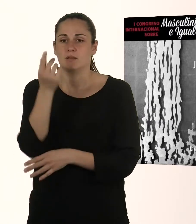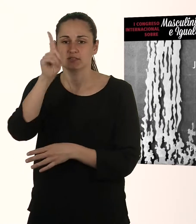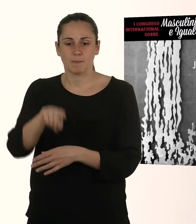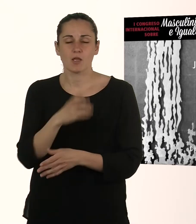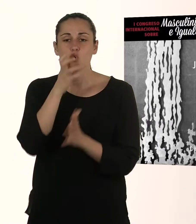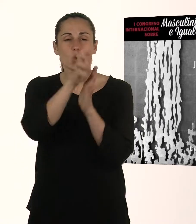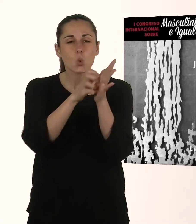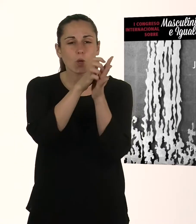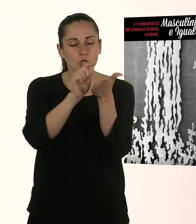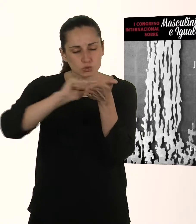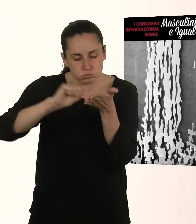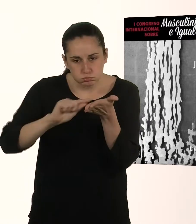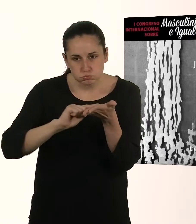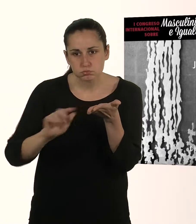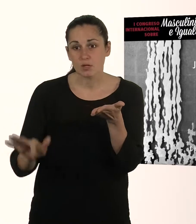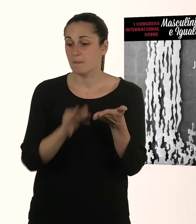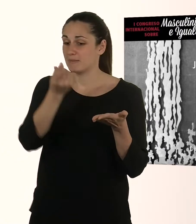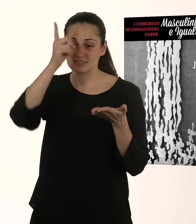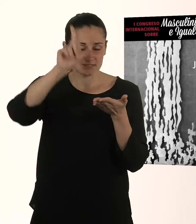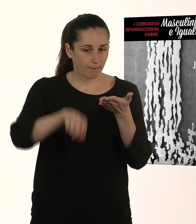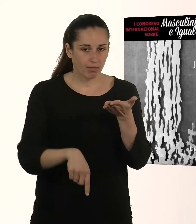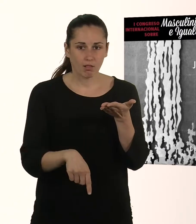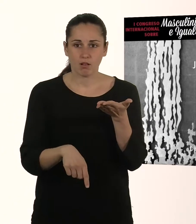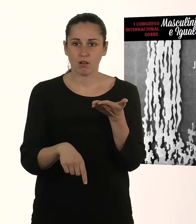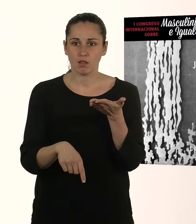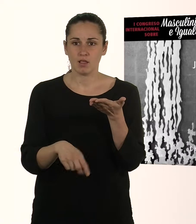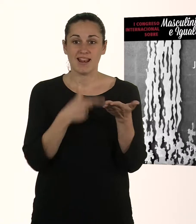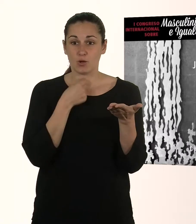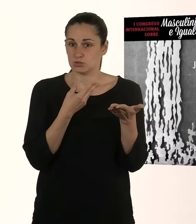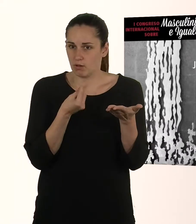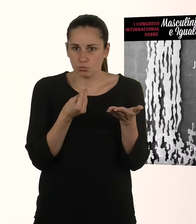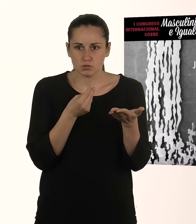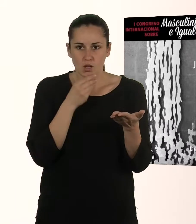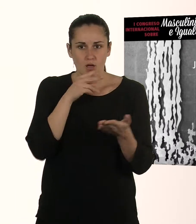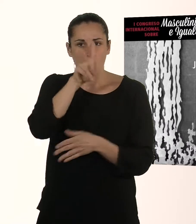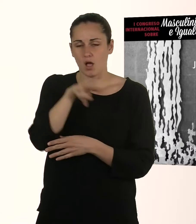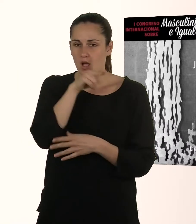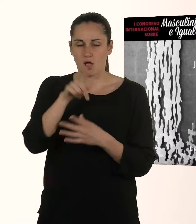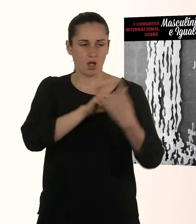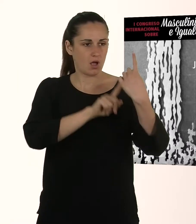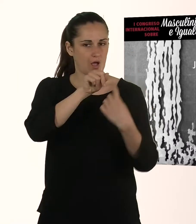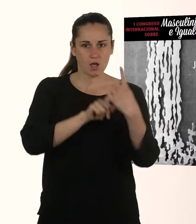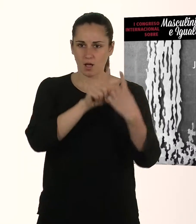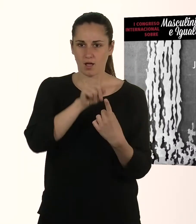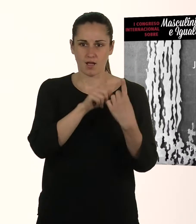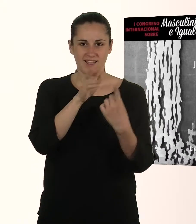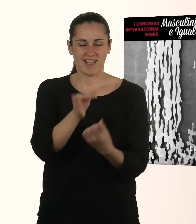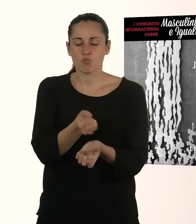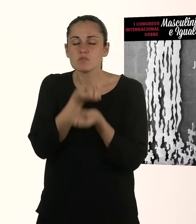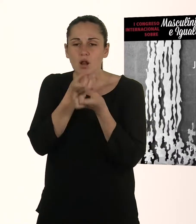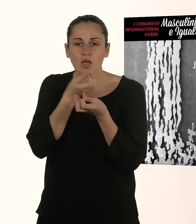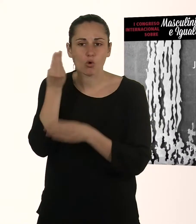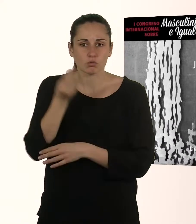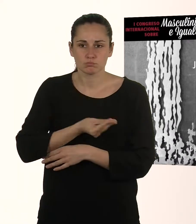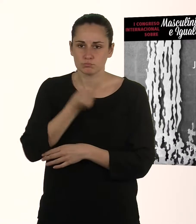cuentos, y al mismo tiempo, sobre todo y especialmente, lo que le gustaba muchísimo era hablar con la gente, era un narrador